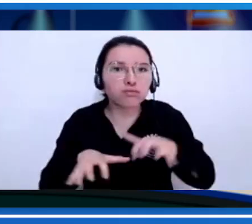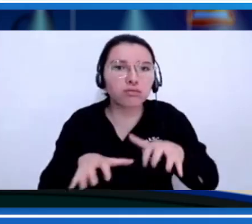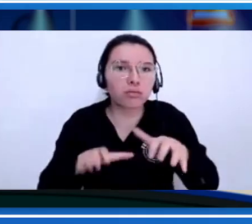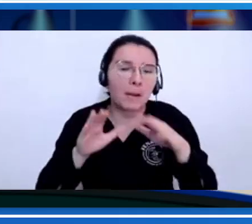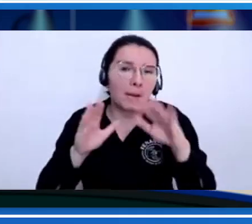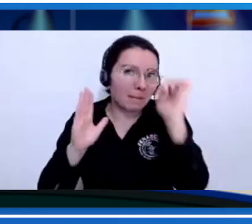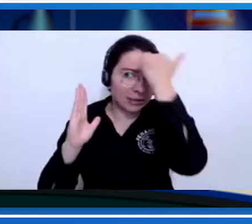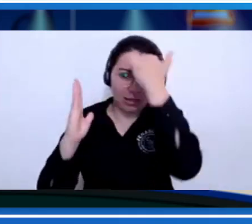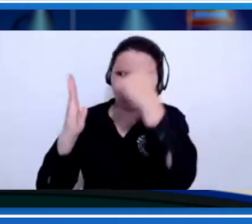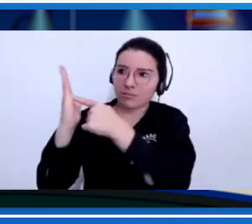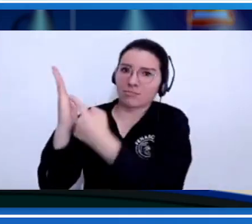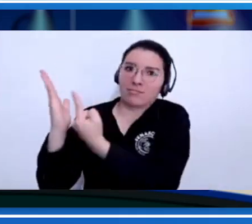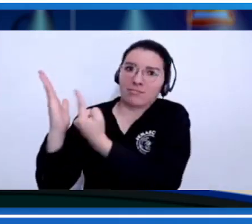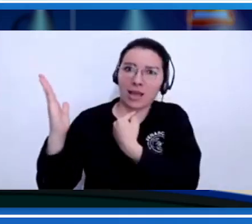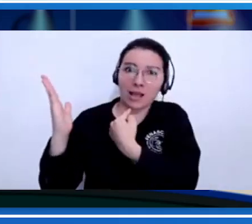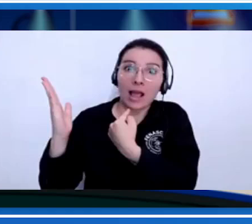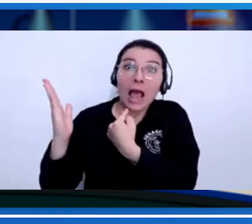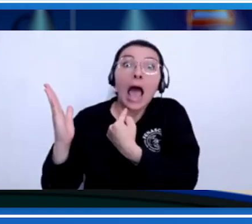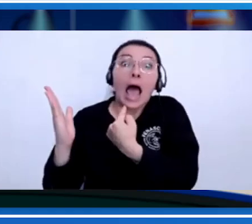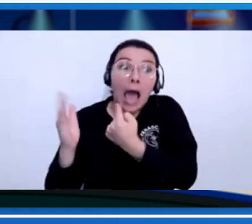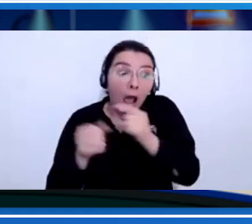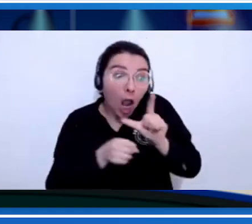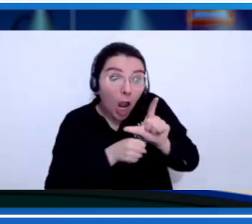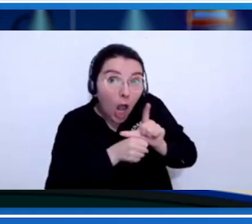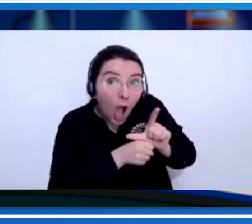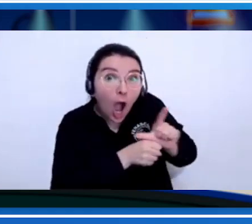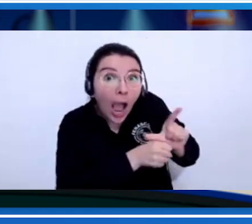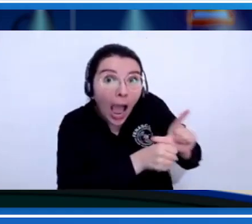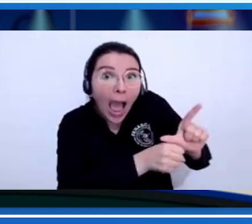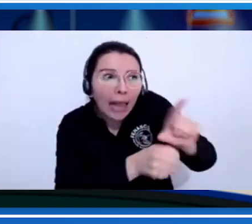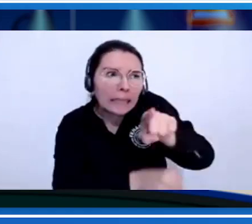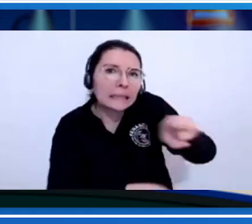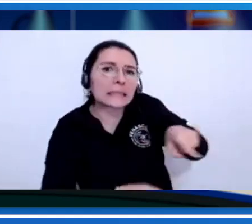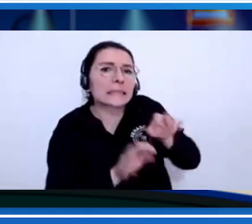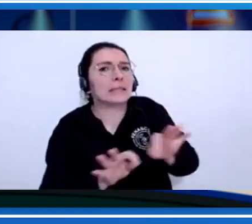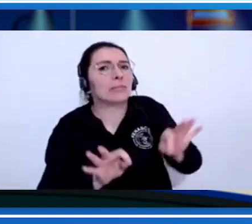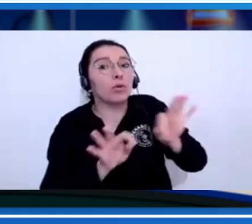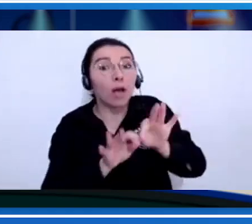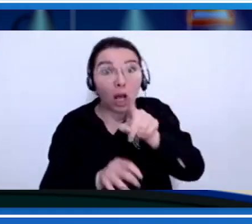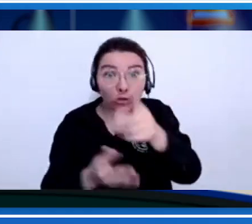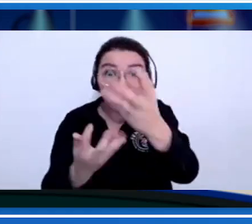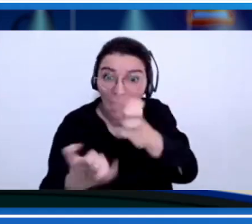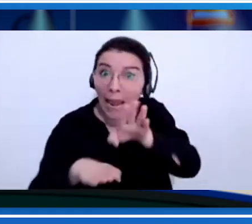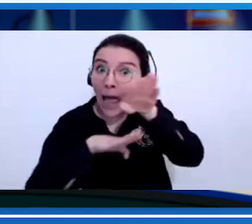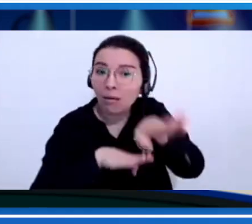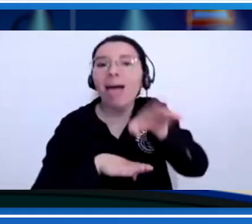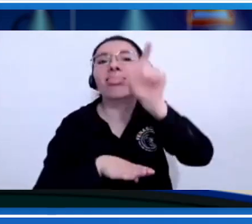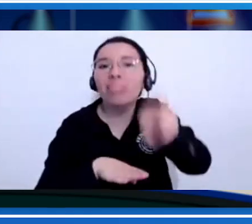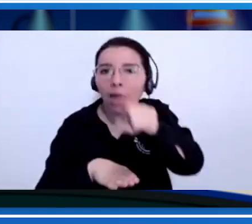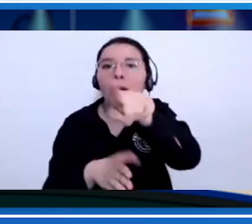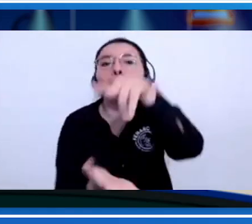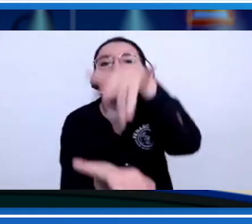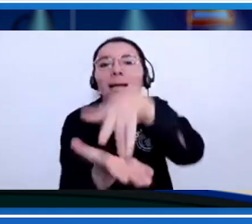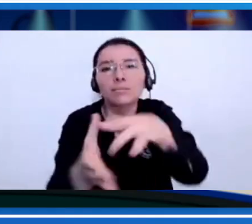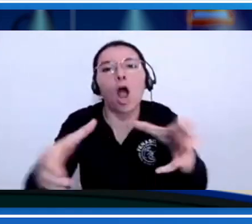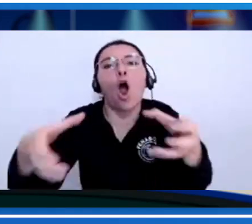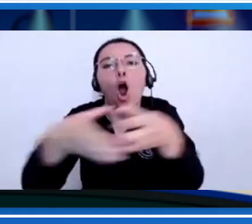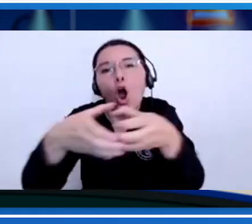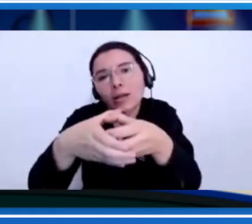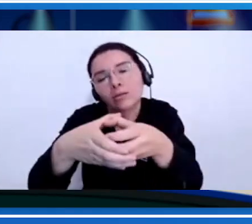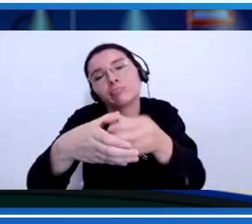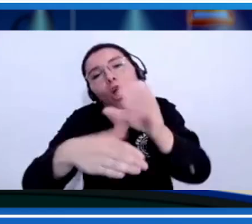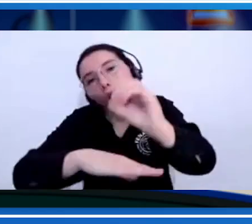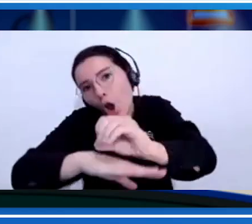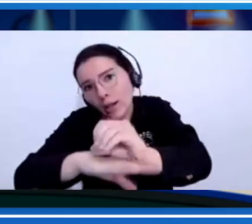las localidades es muy importante hacer parte de una organización y que la organización nos dé un acta, un